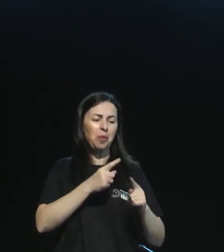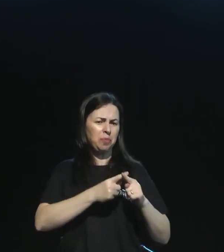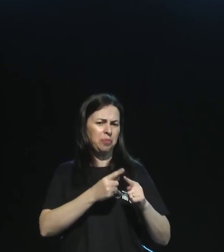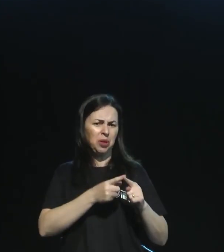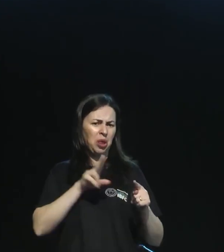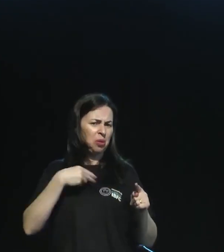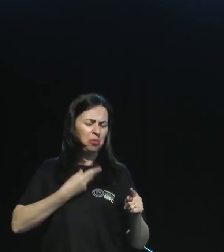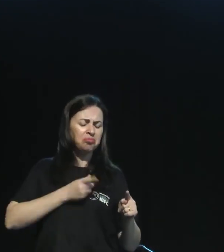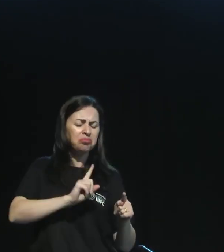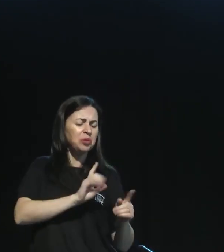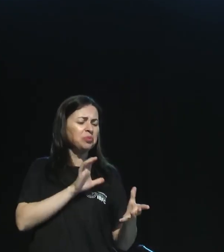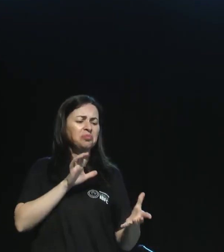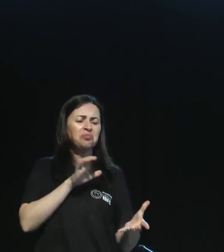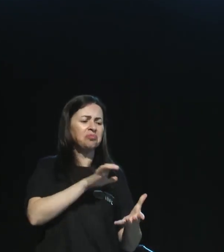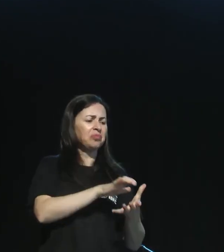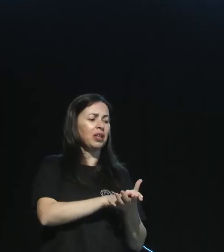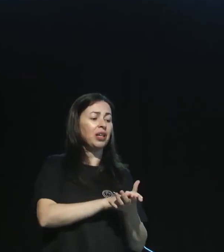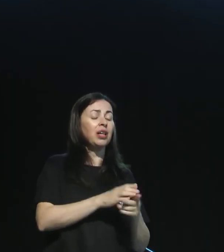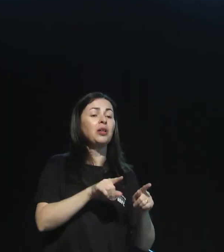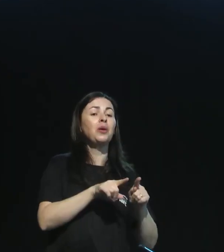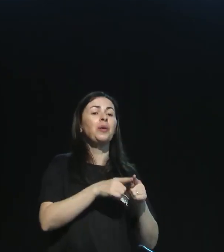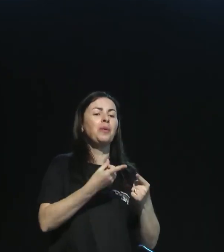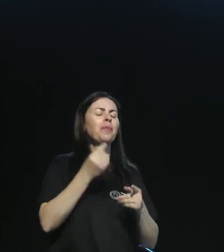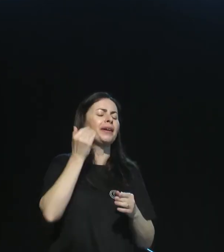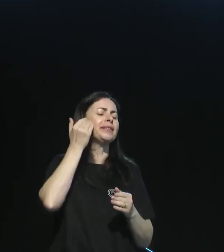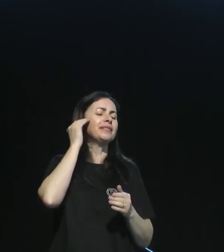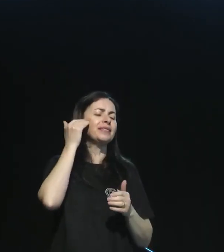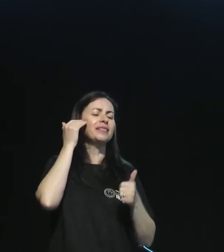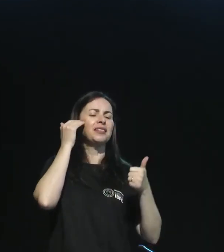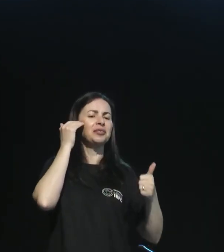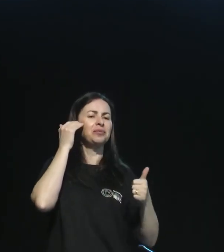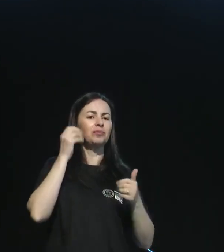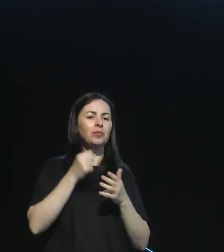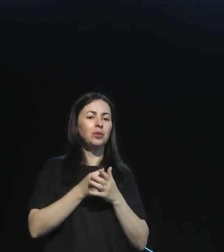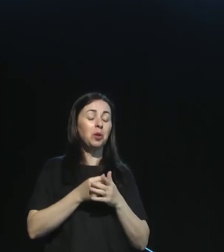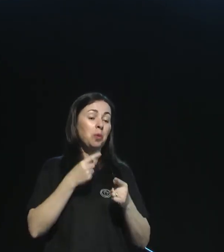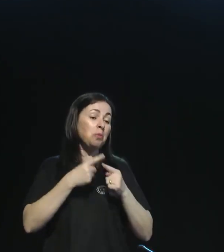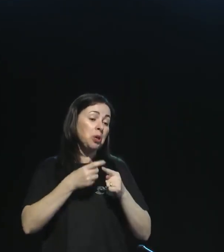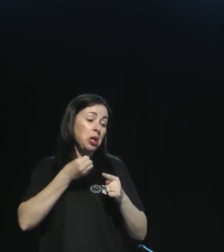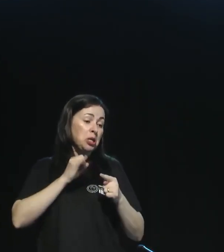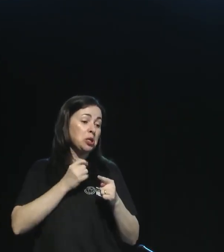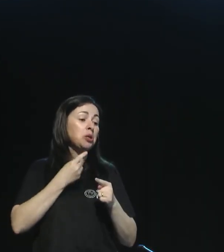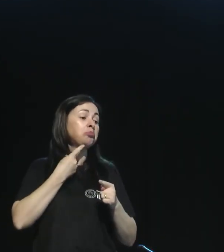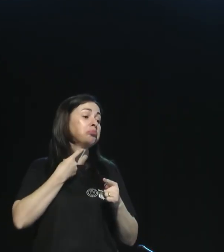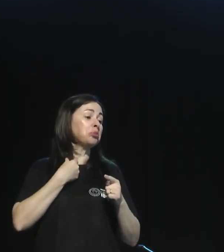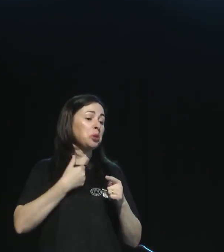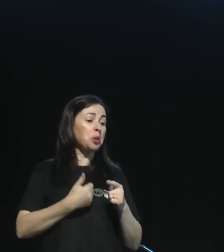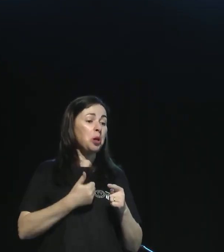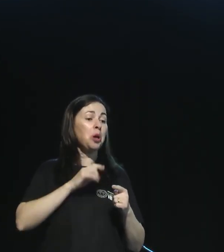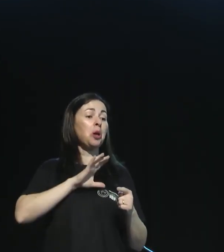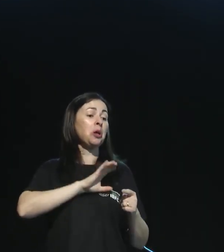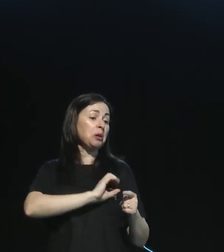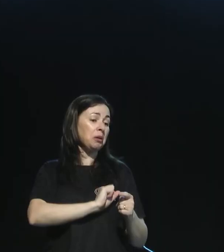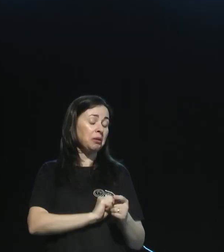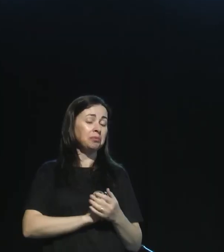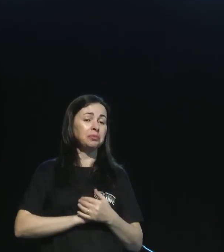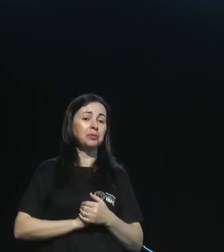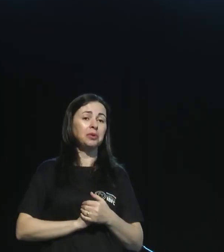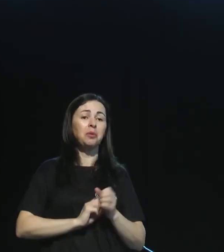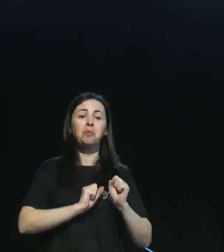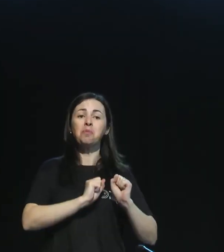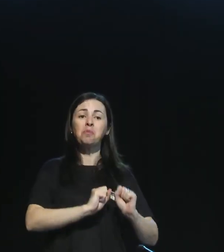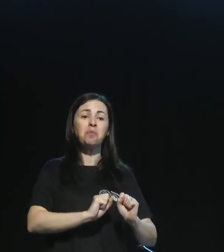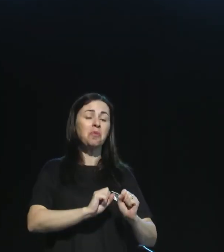casado, mas a gente se entende. E se a gente se gosta, se a gente se ama, a gente pode fazer